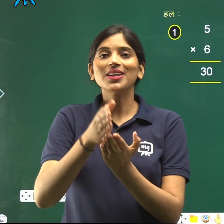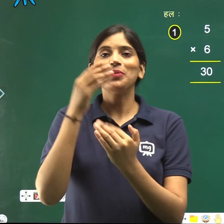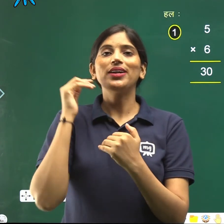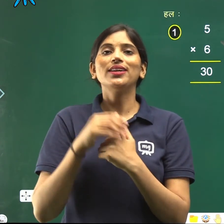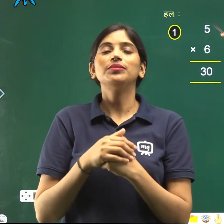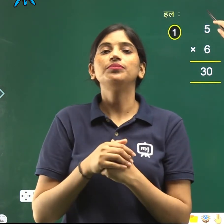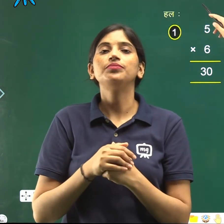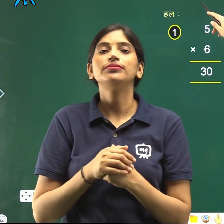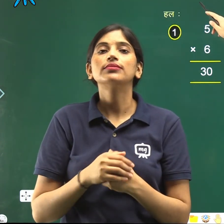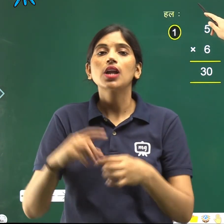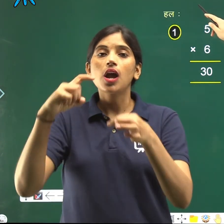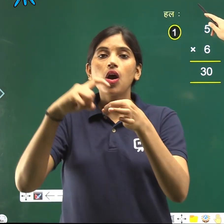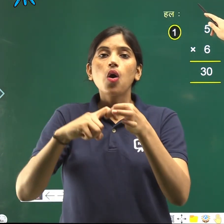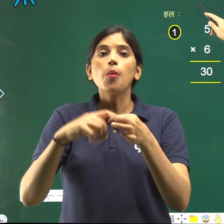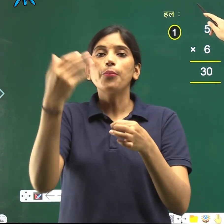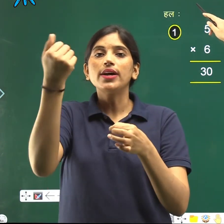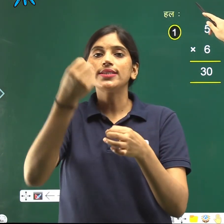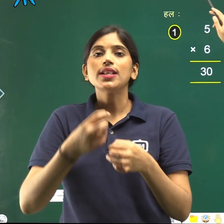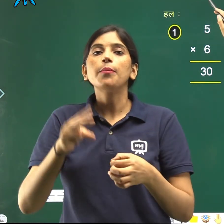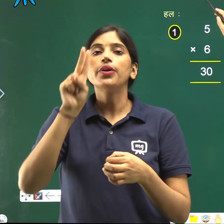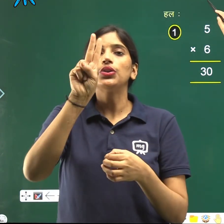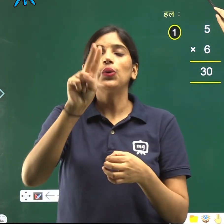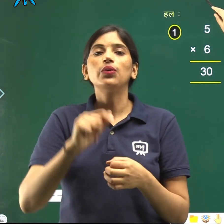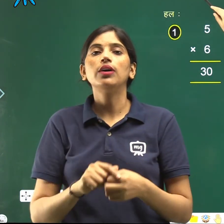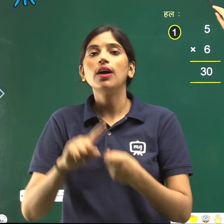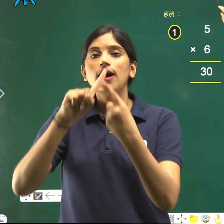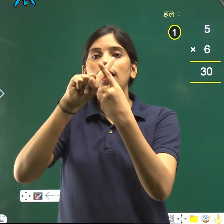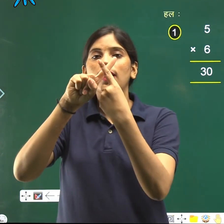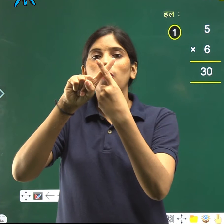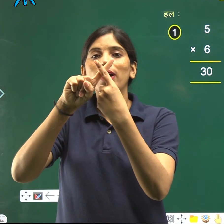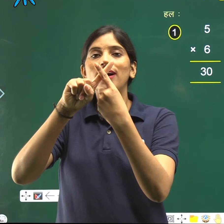बढ़ें। प्रश्न नंबर 2, गुणा